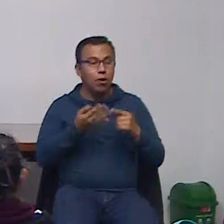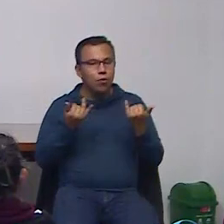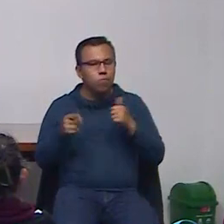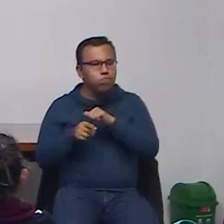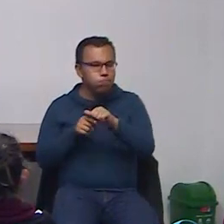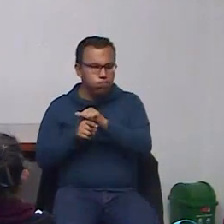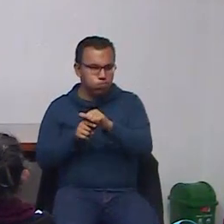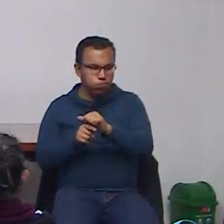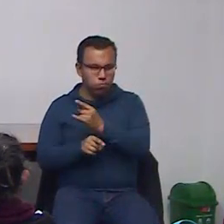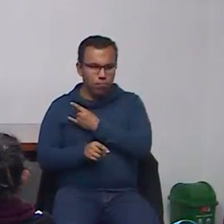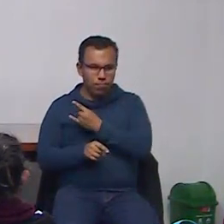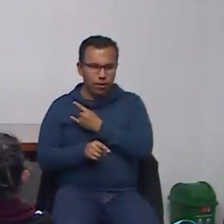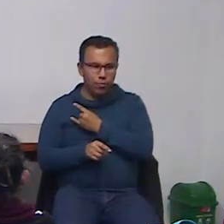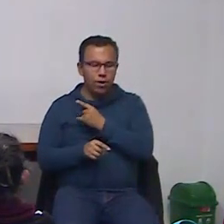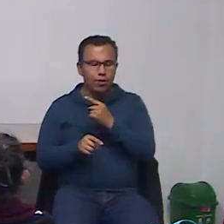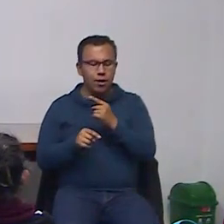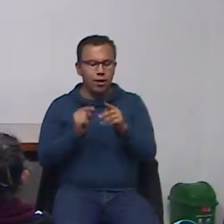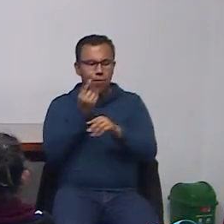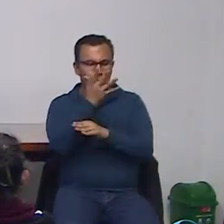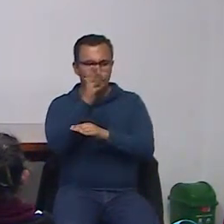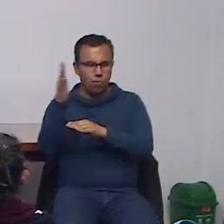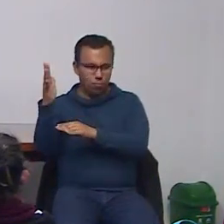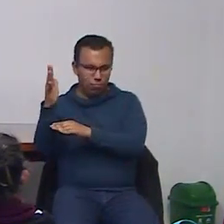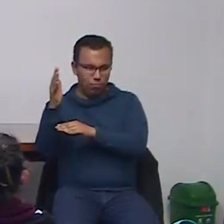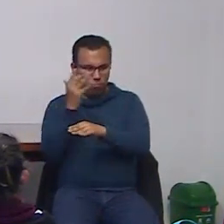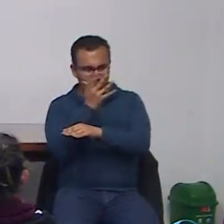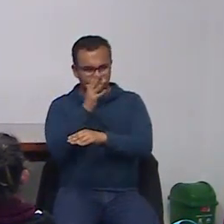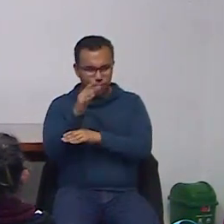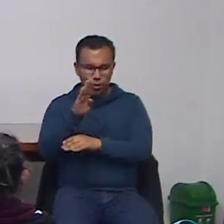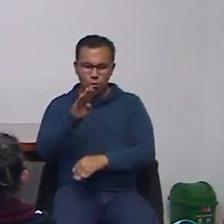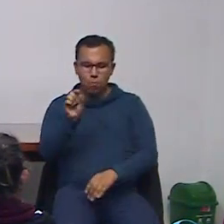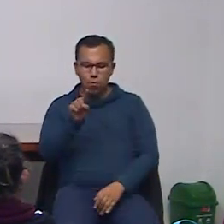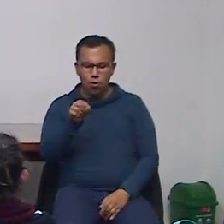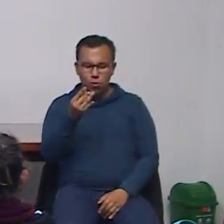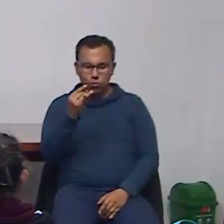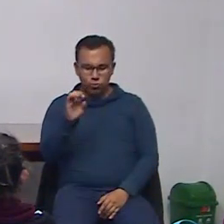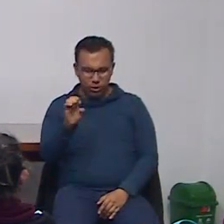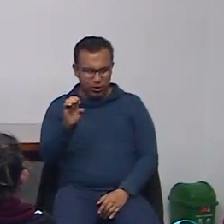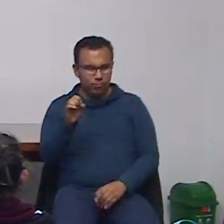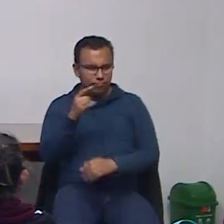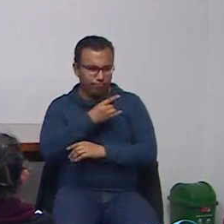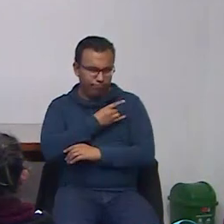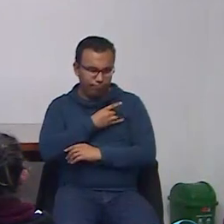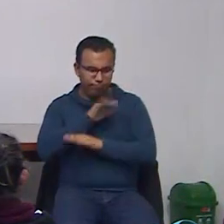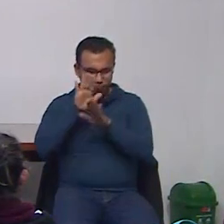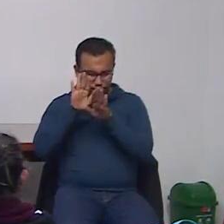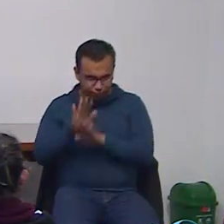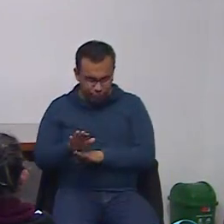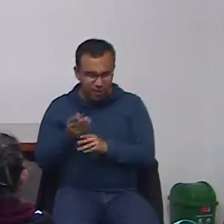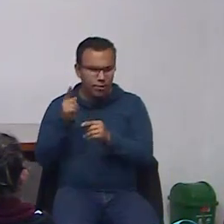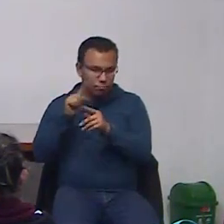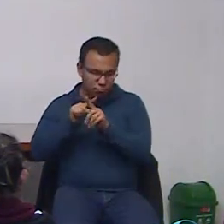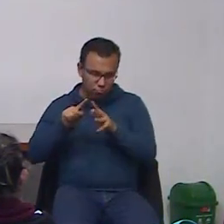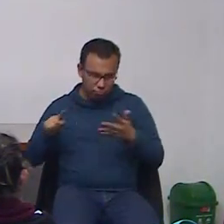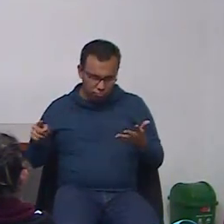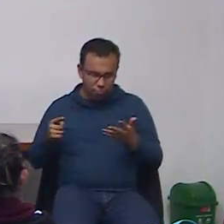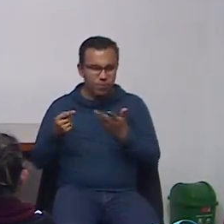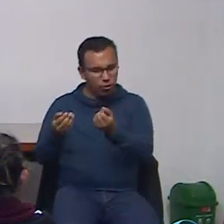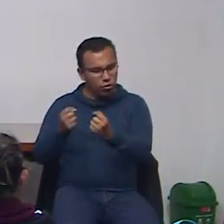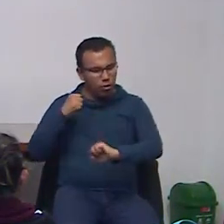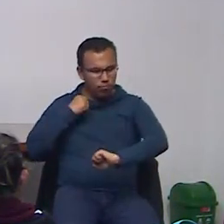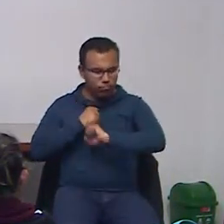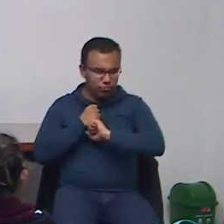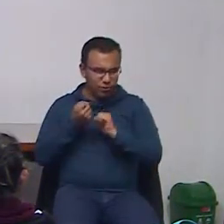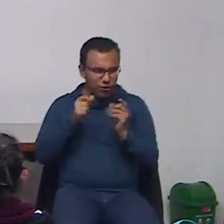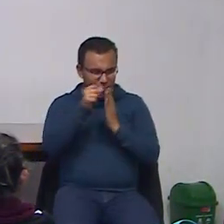practicantes de la Universidad del Bosque que entraron del programa de la práctica social a apoyarnos con como con varias cosas de los programas